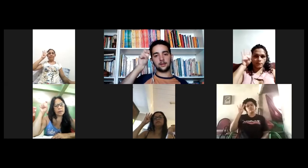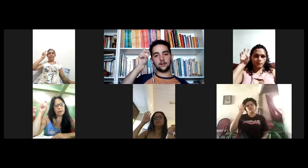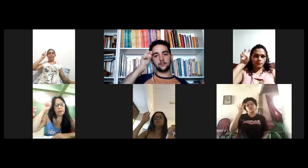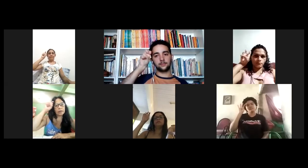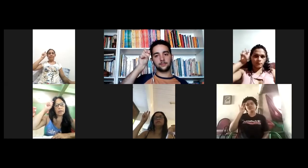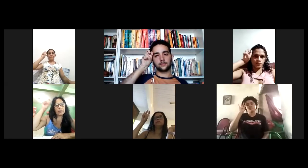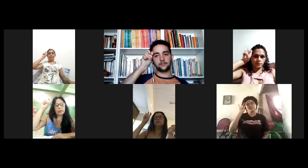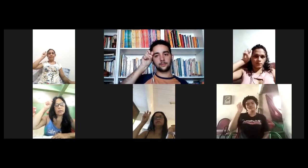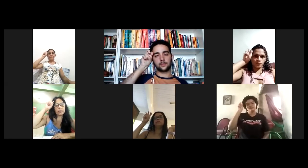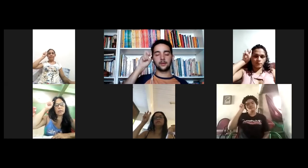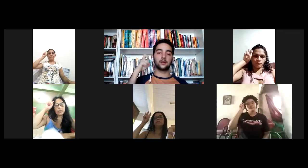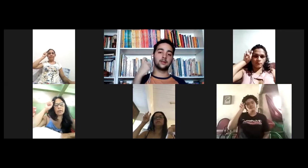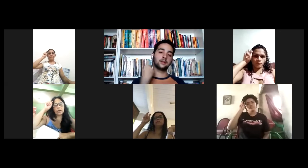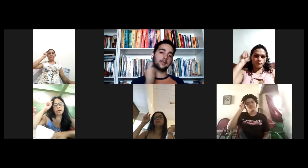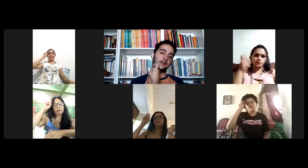quinta,